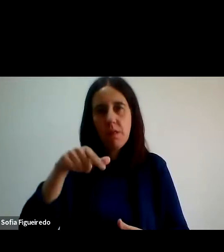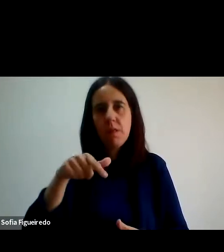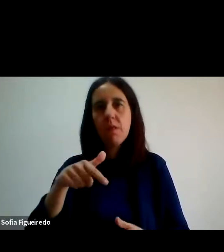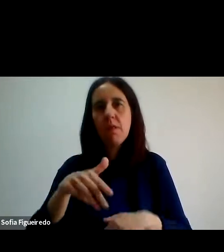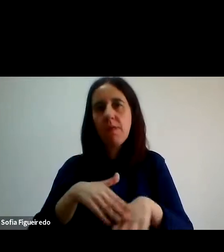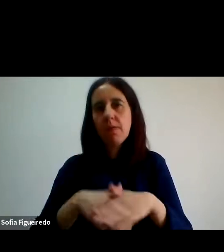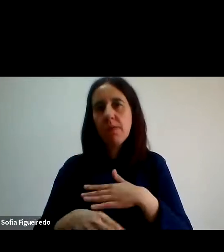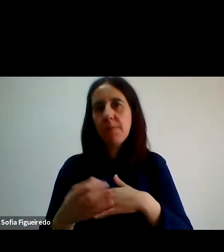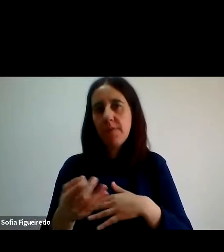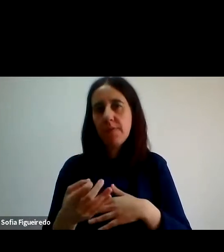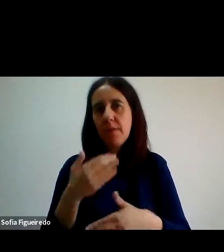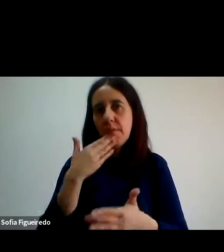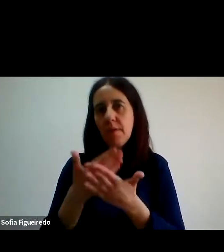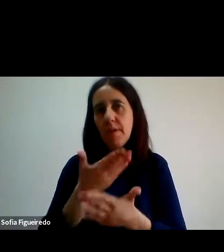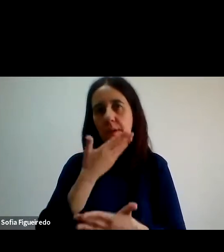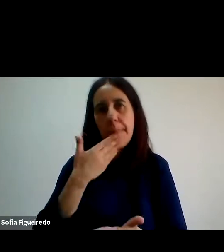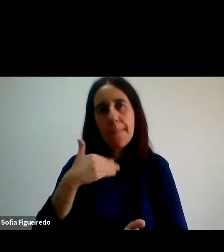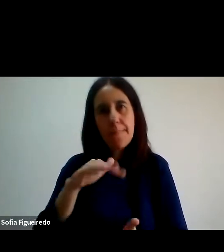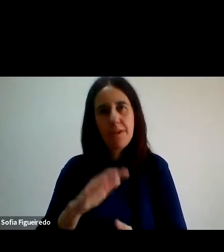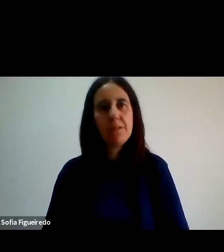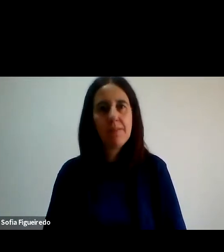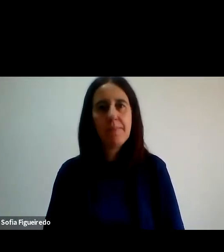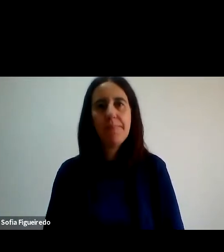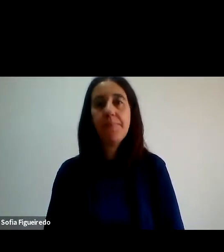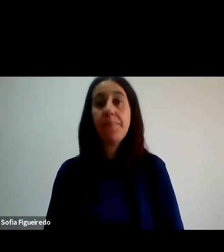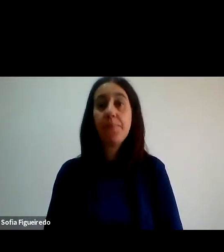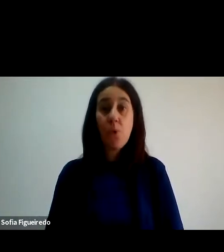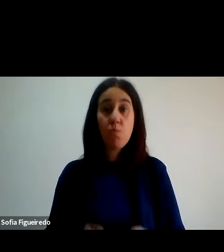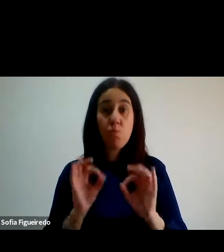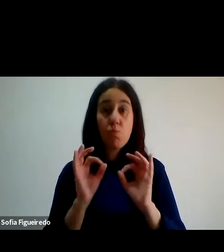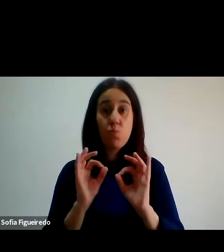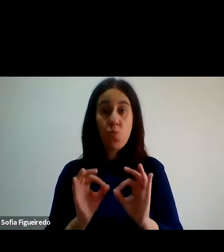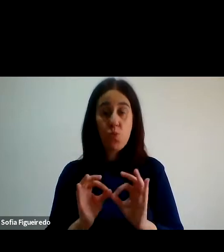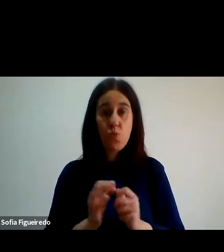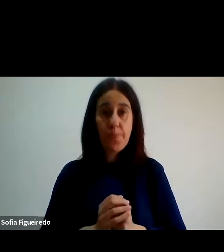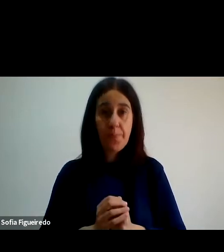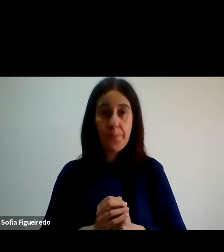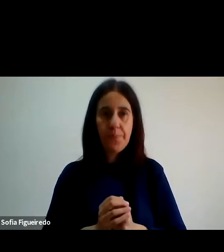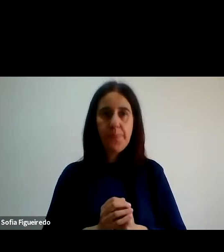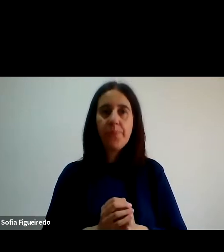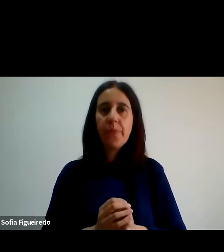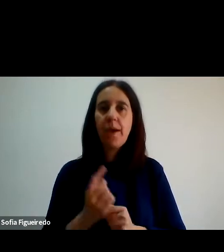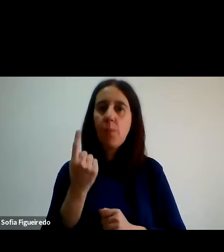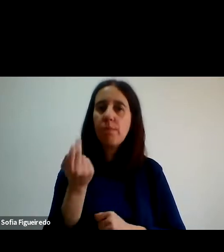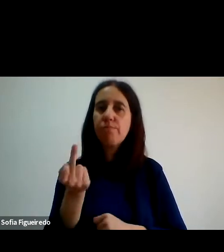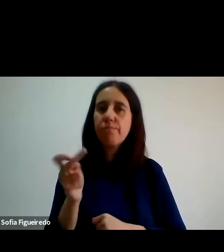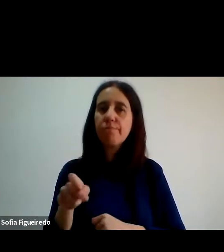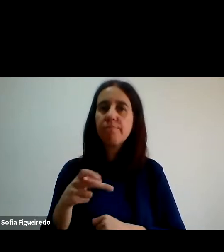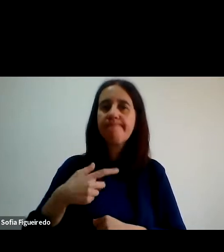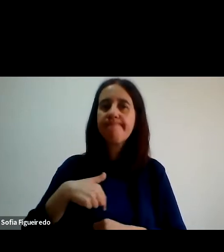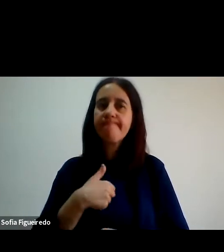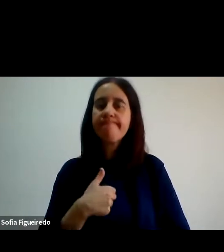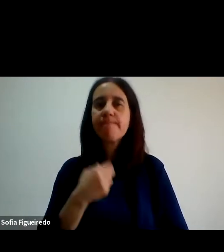para efetivamente sermos mais eficazes. Ora, dito isto, há uma dimensão que tem a ver com a nossa própria forma